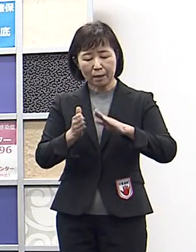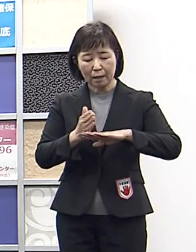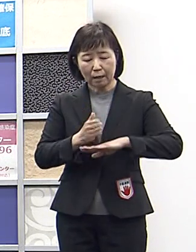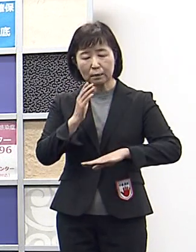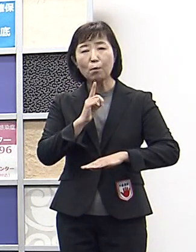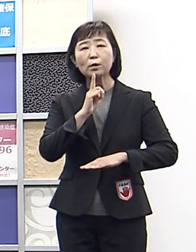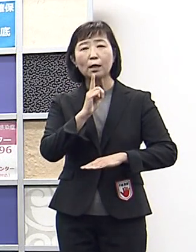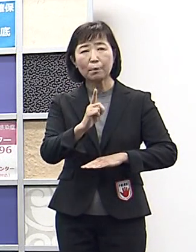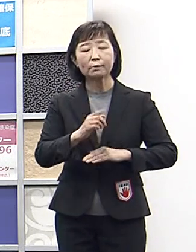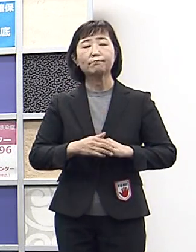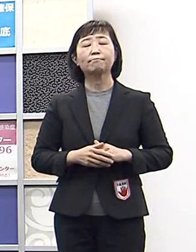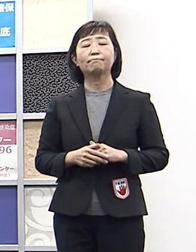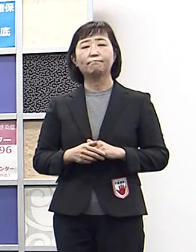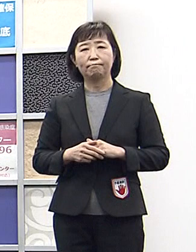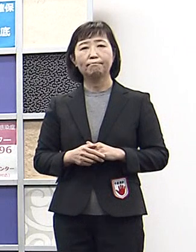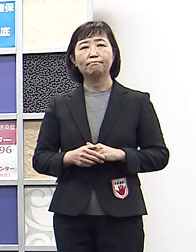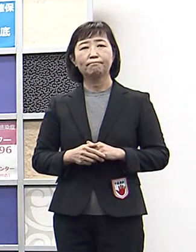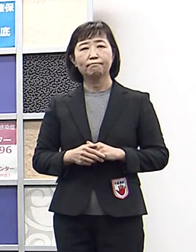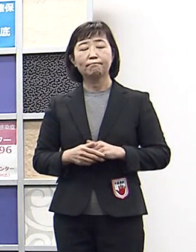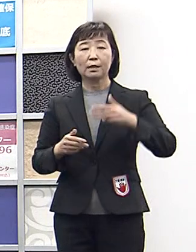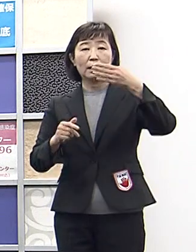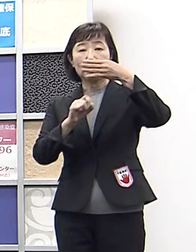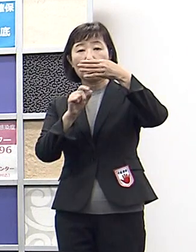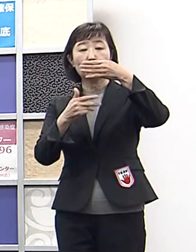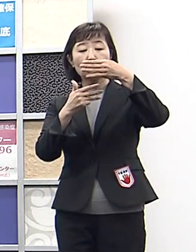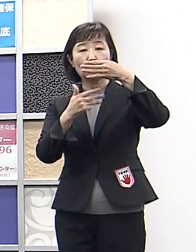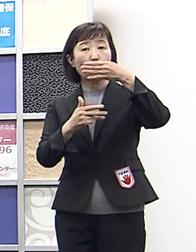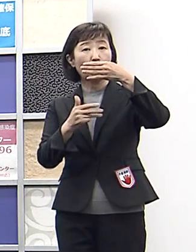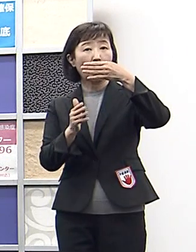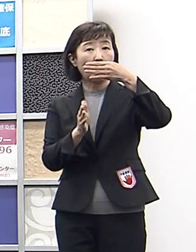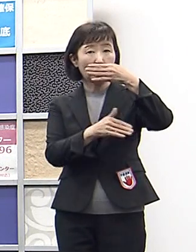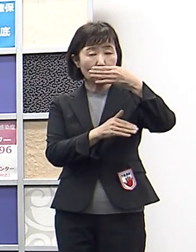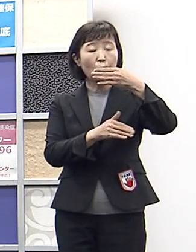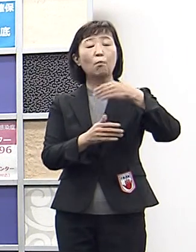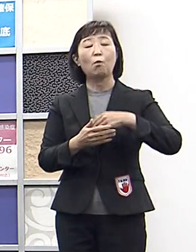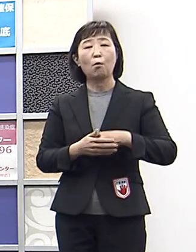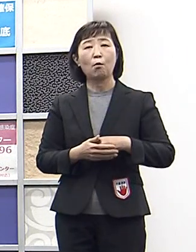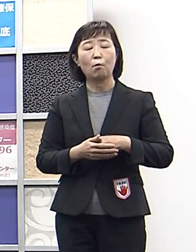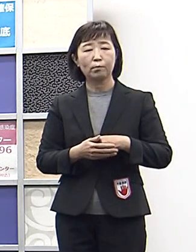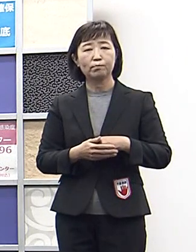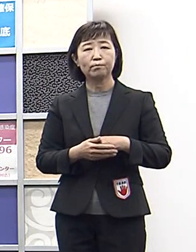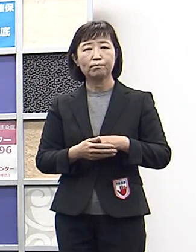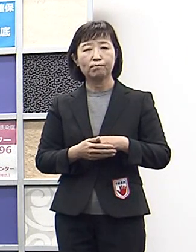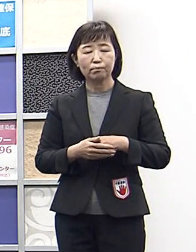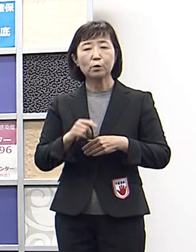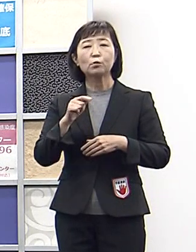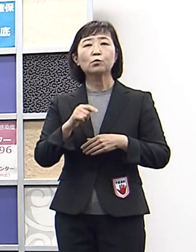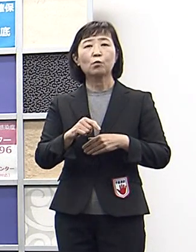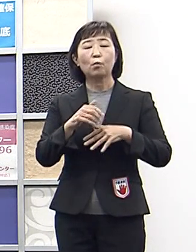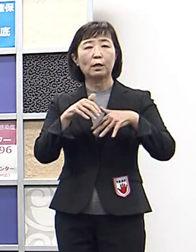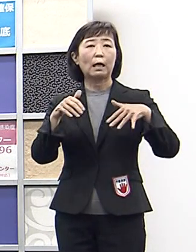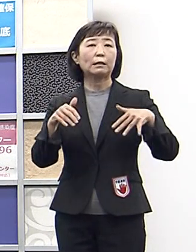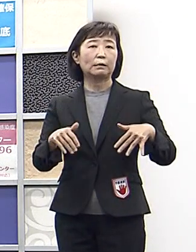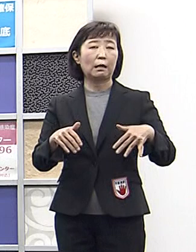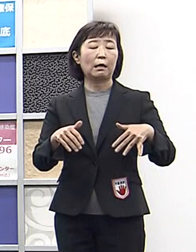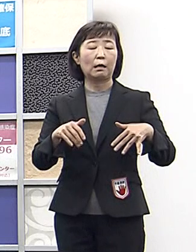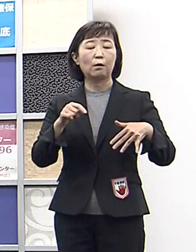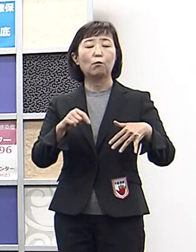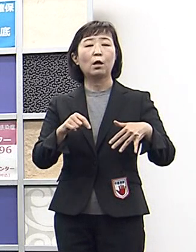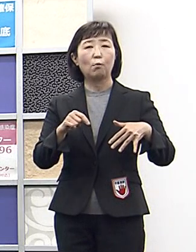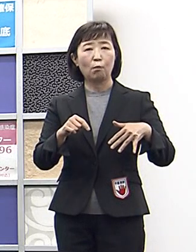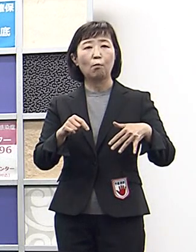ます8日以降も今申し上げた仕組みの中に関しまして医師会